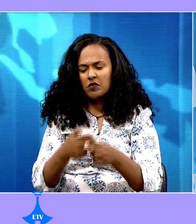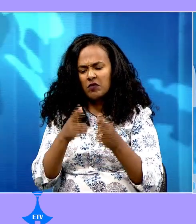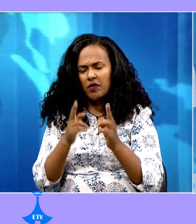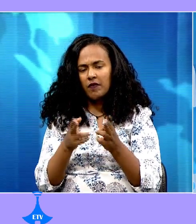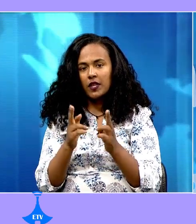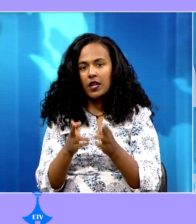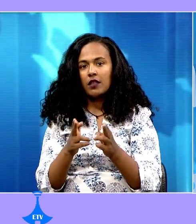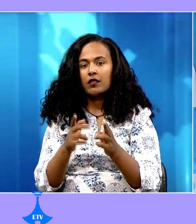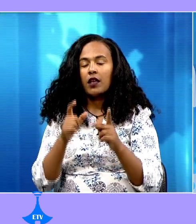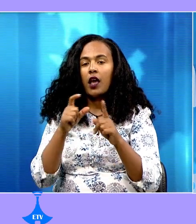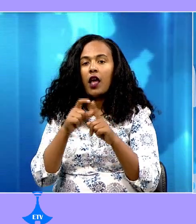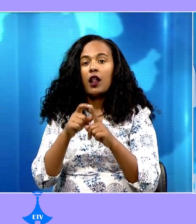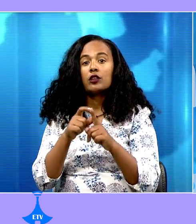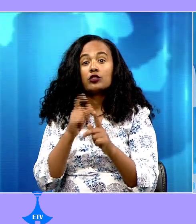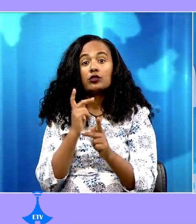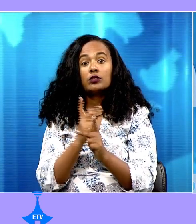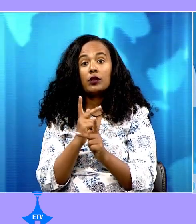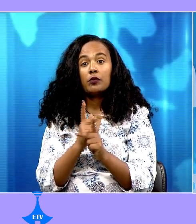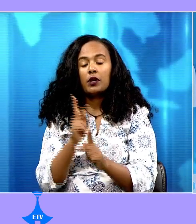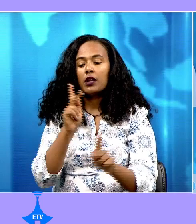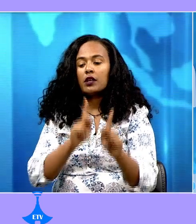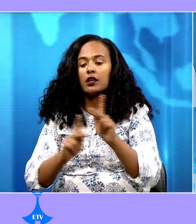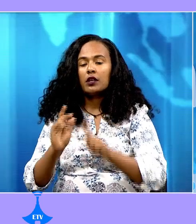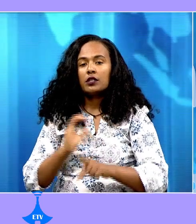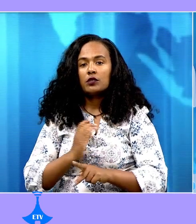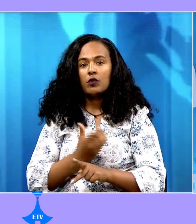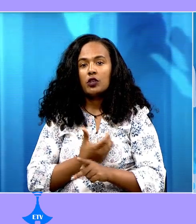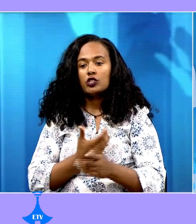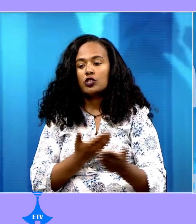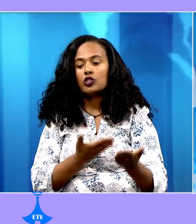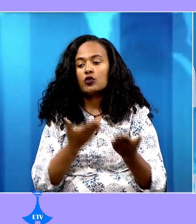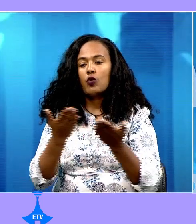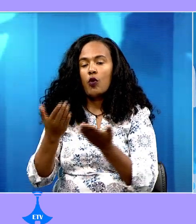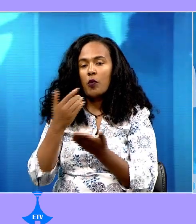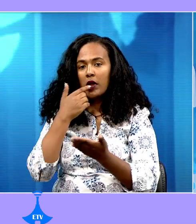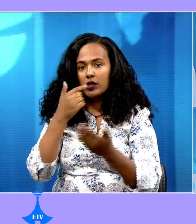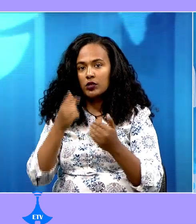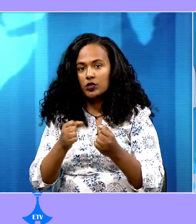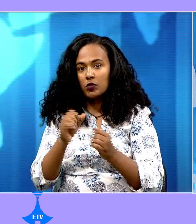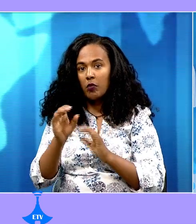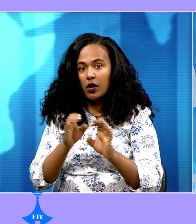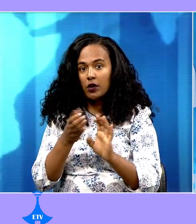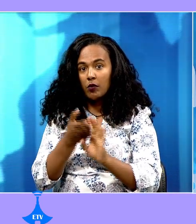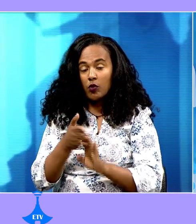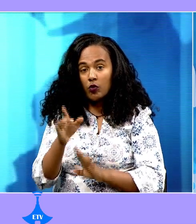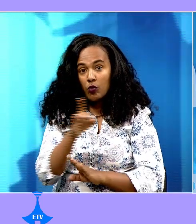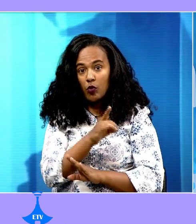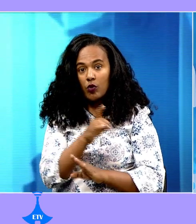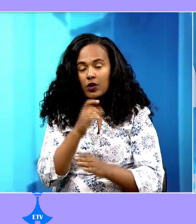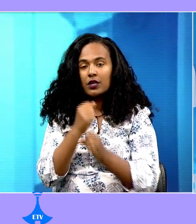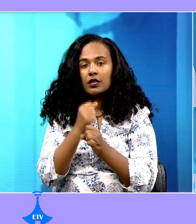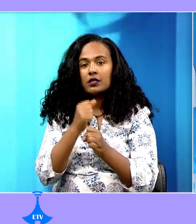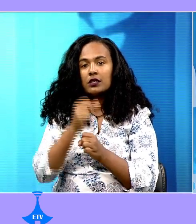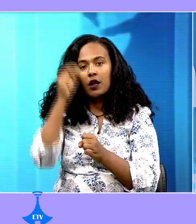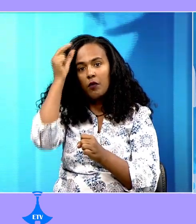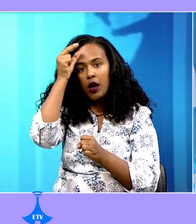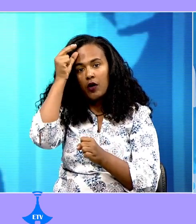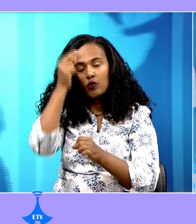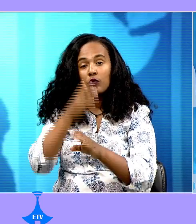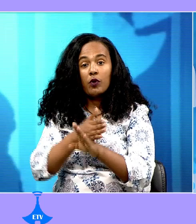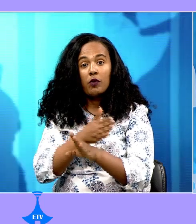በፍጥነት ቃላችንን ጠብቀን ለህዝባችን እንሆ ማለት እንድንችልም በማድረግ በኩልም ሆነ የስራ ባህሉን በማሻሻል